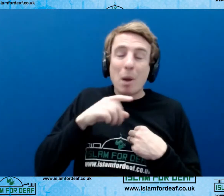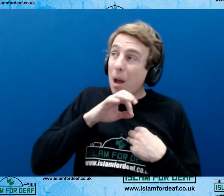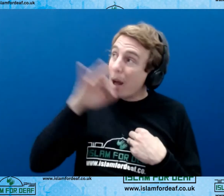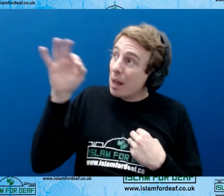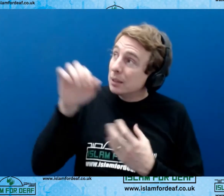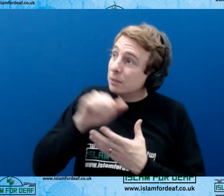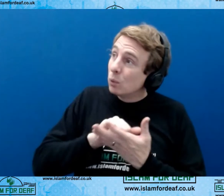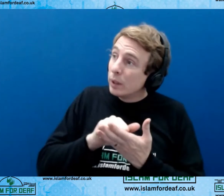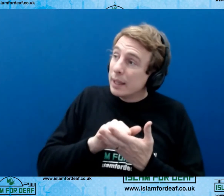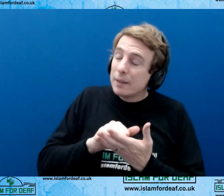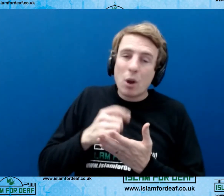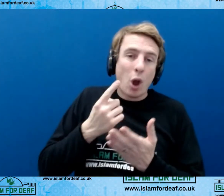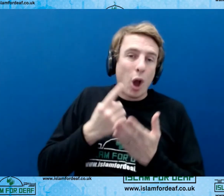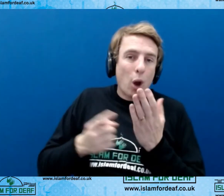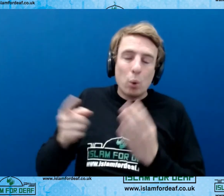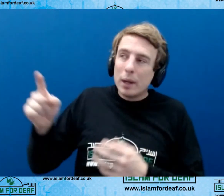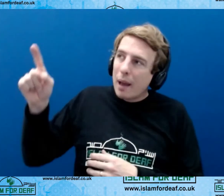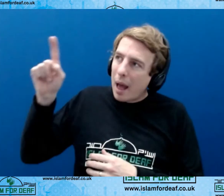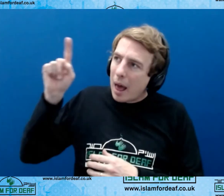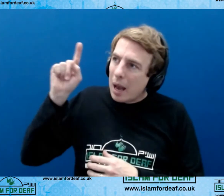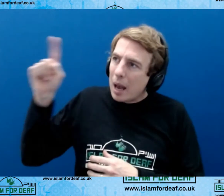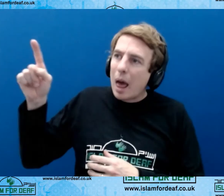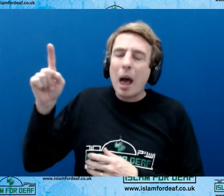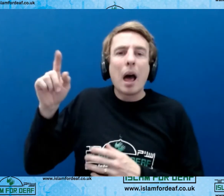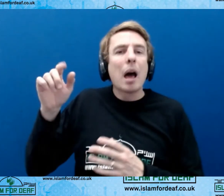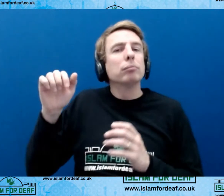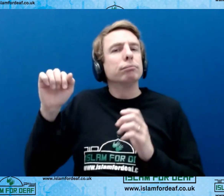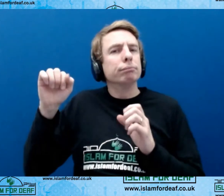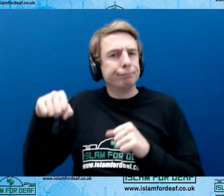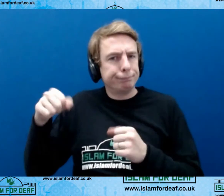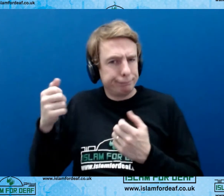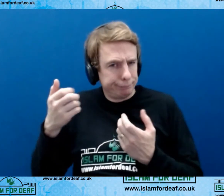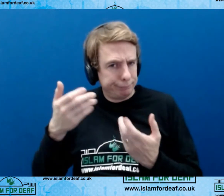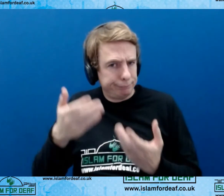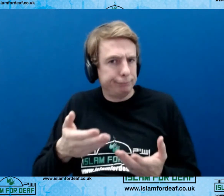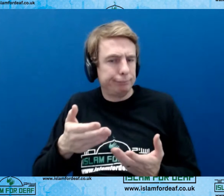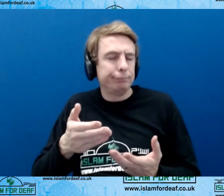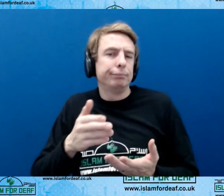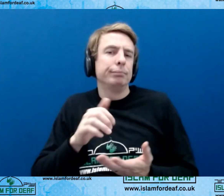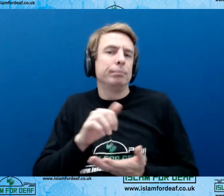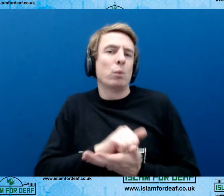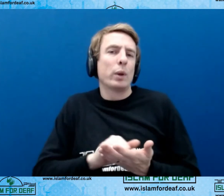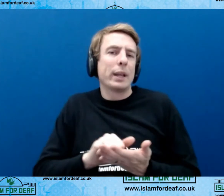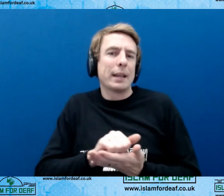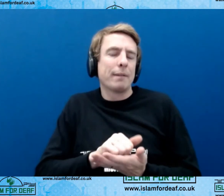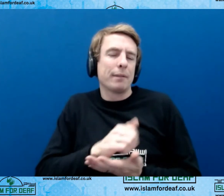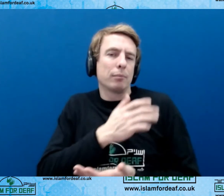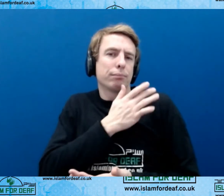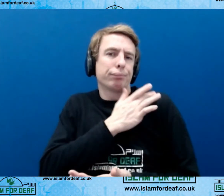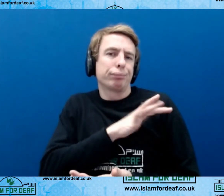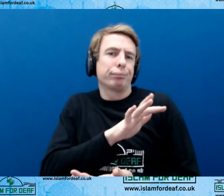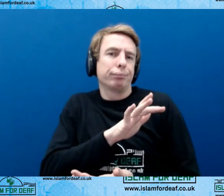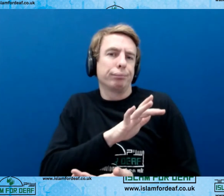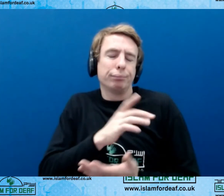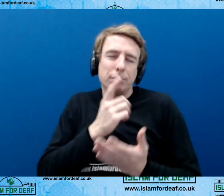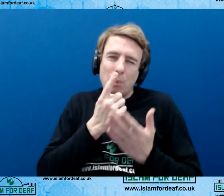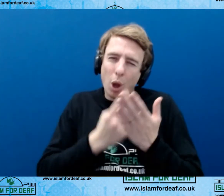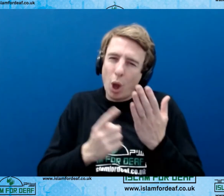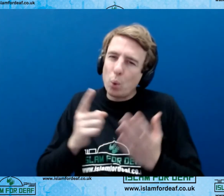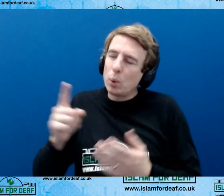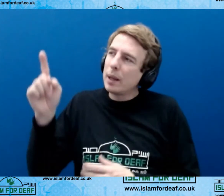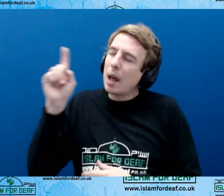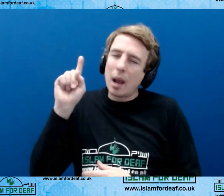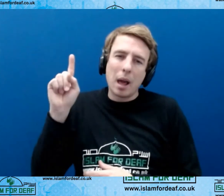إشارة إلى أجل النبي عليه الصلاة والسلام، أنه إذا رأيت الناس قد دخلوا في دين الله أفواجا وفتحت